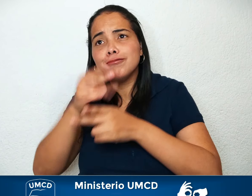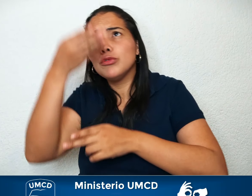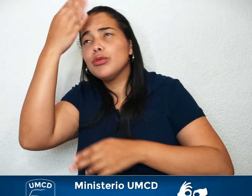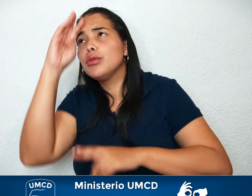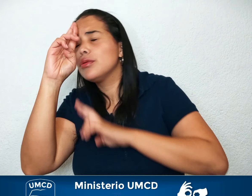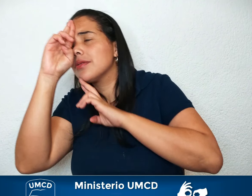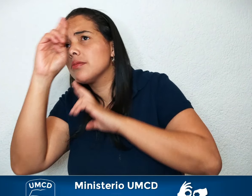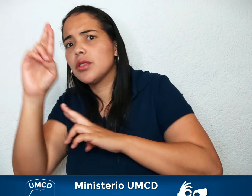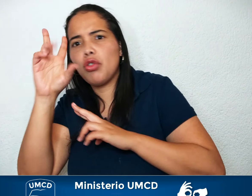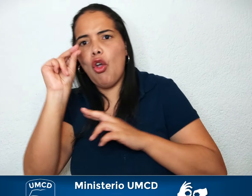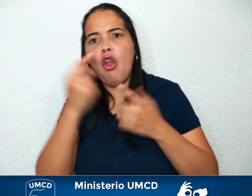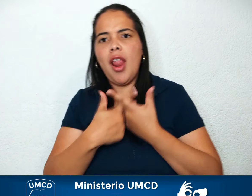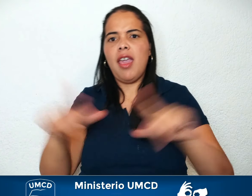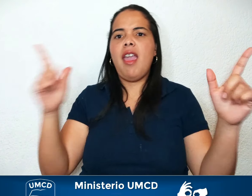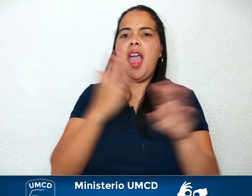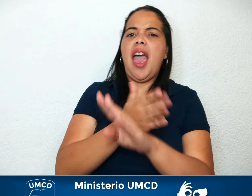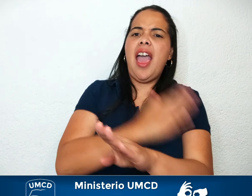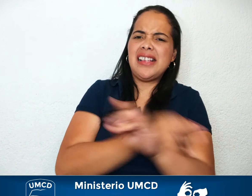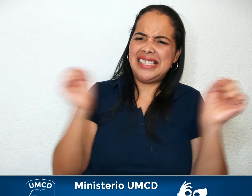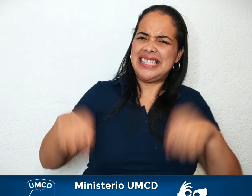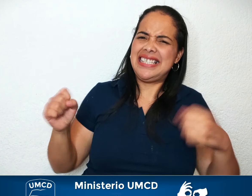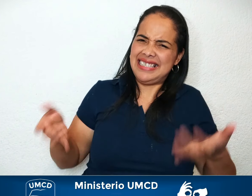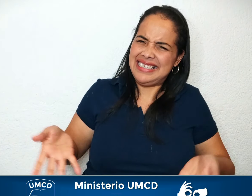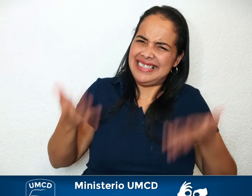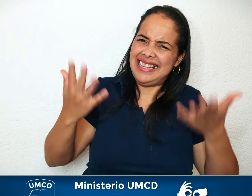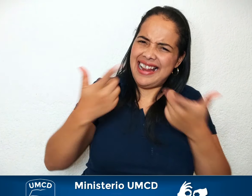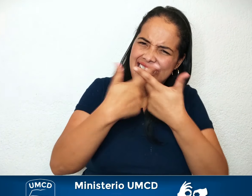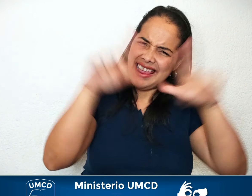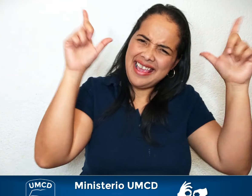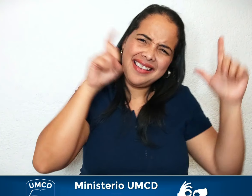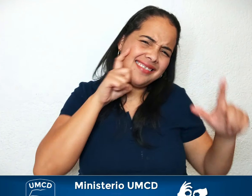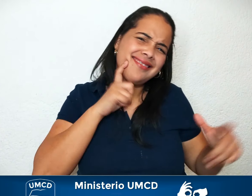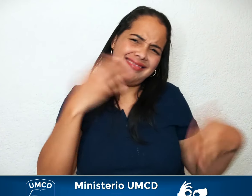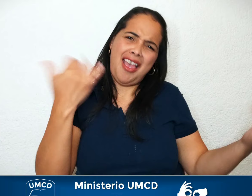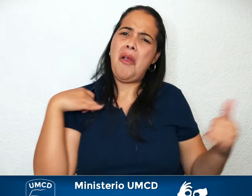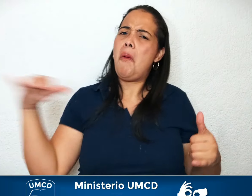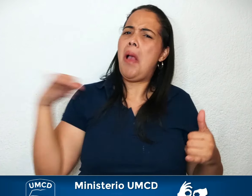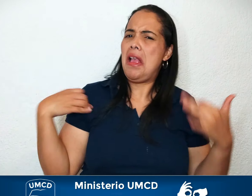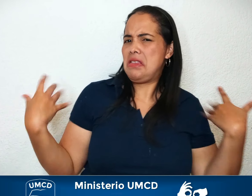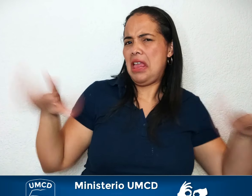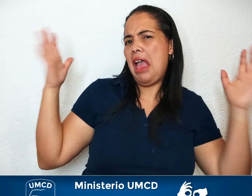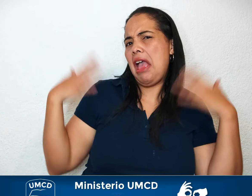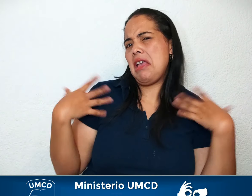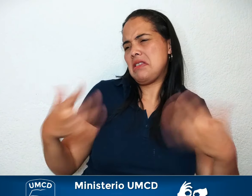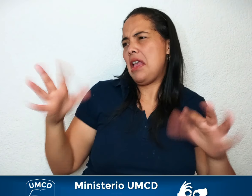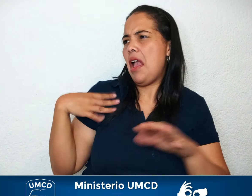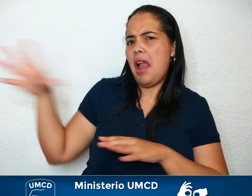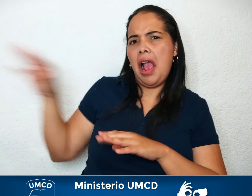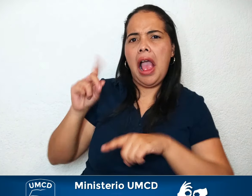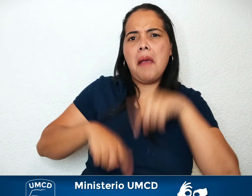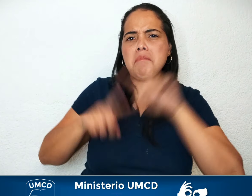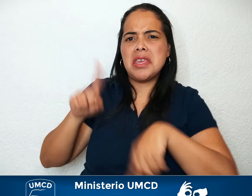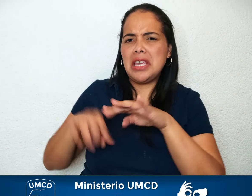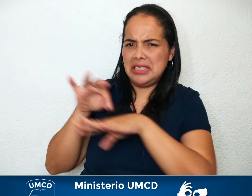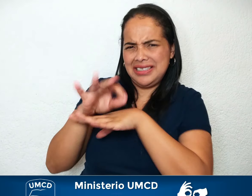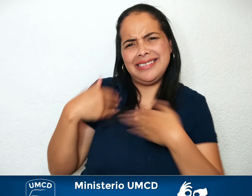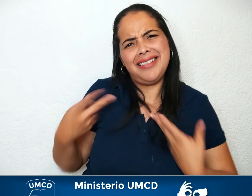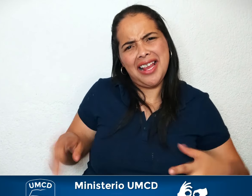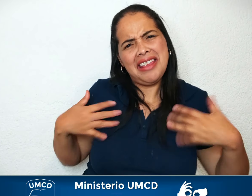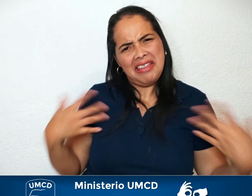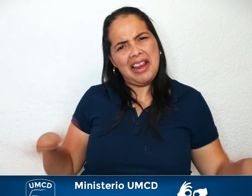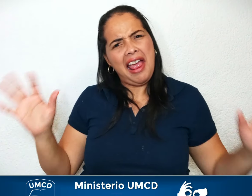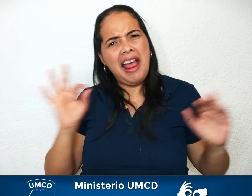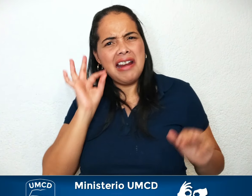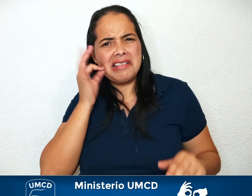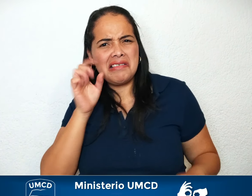los llamados a mantener ese estándar. Pidámosle a Dios que nos ayude a mantenernos tal y cual Dios quiere